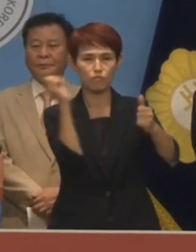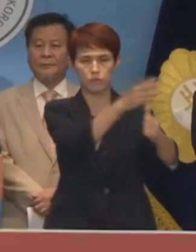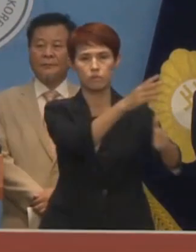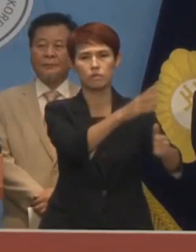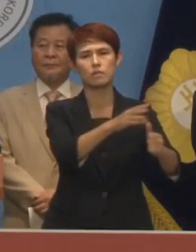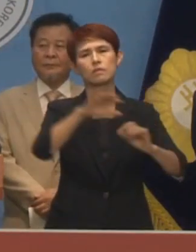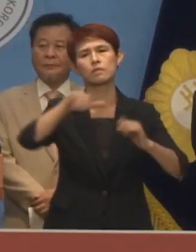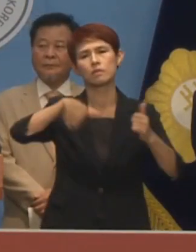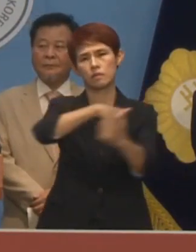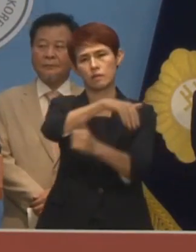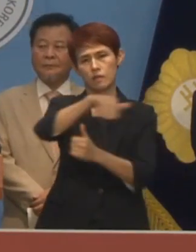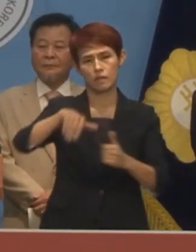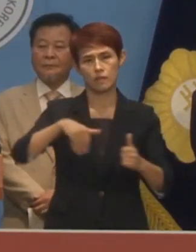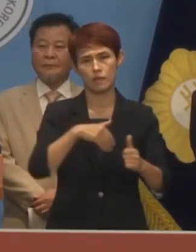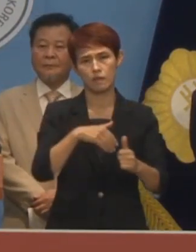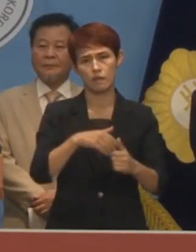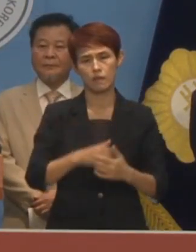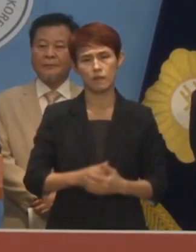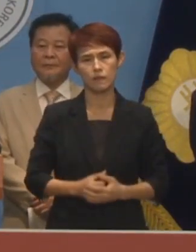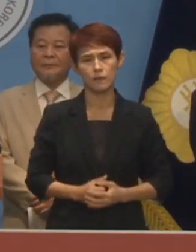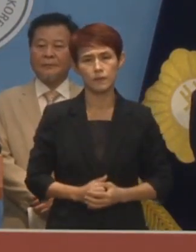홀대당하는 이 현실 앞에서